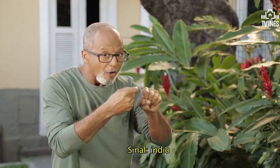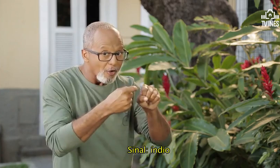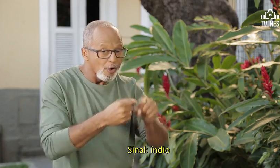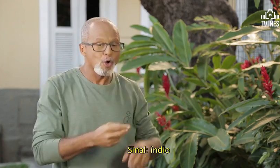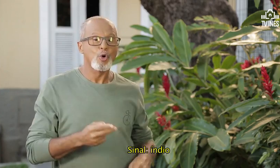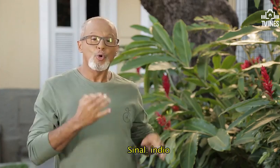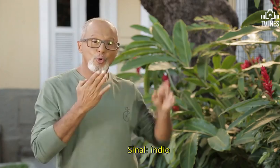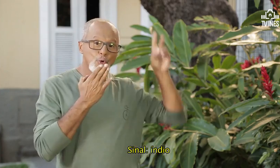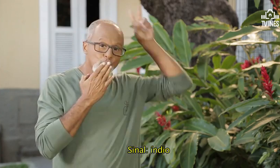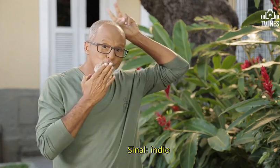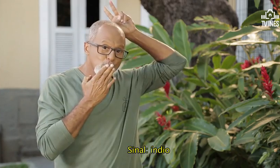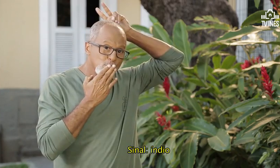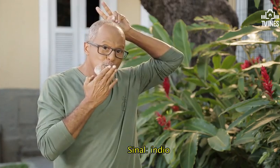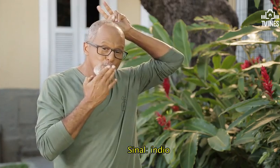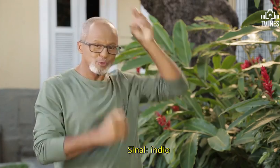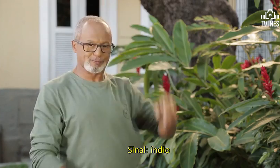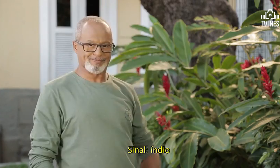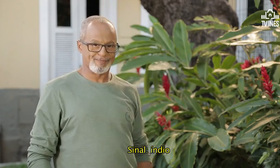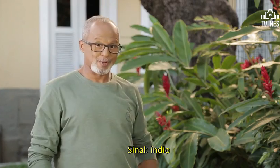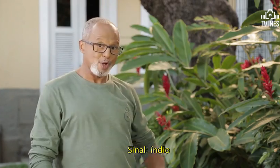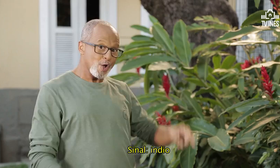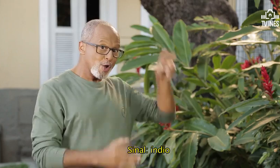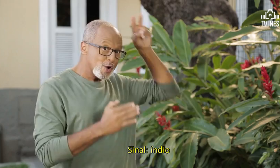Sinal: índio